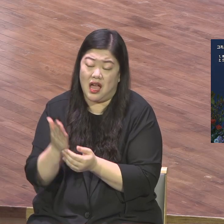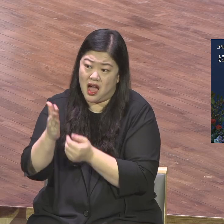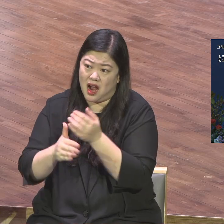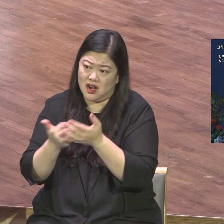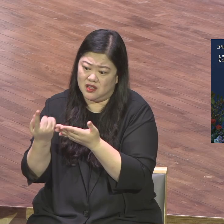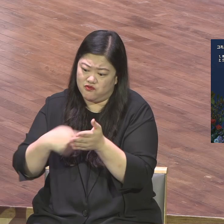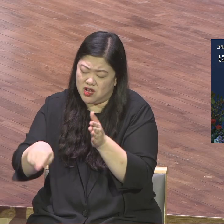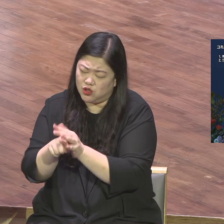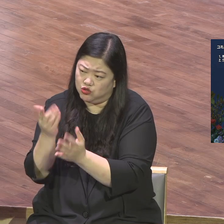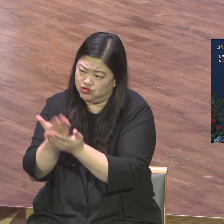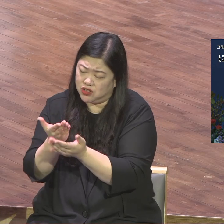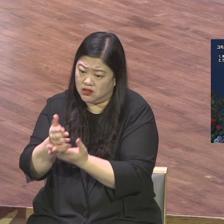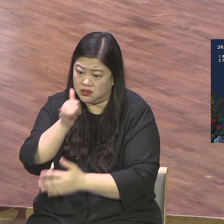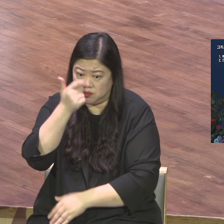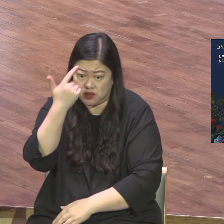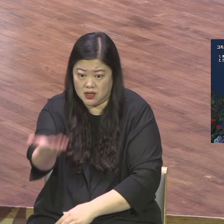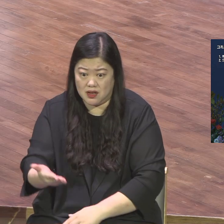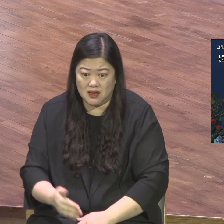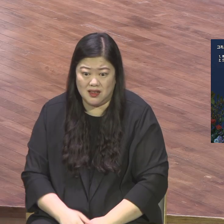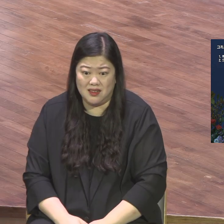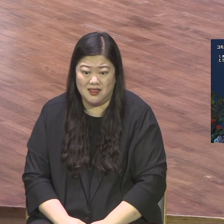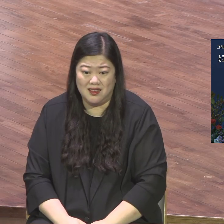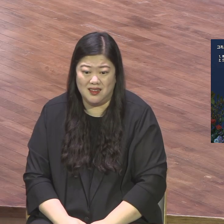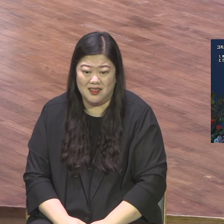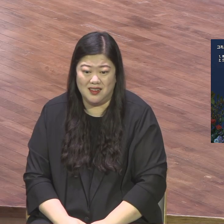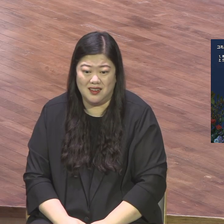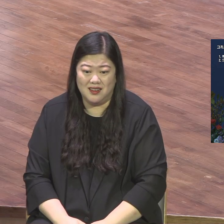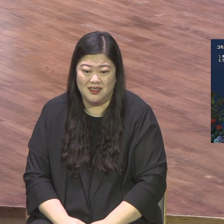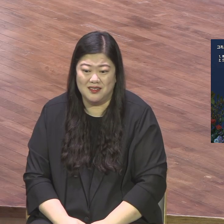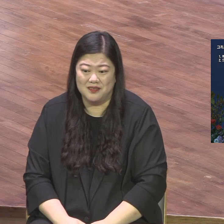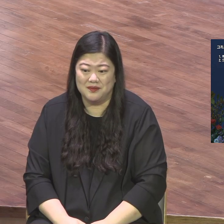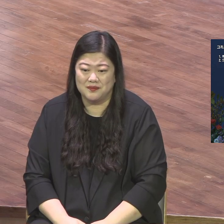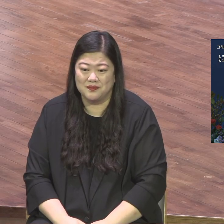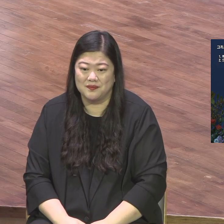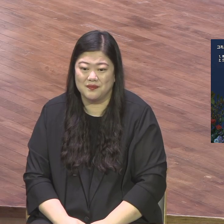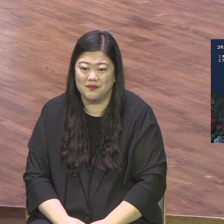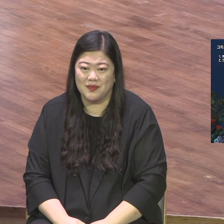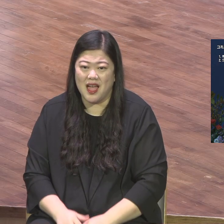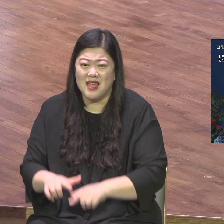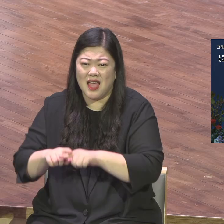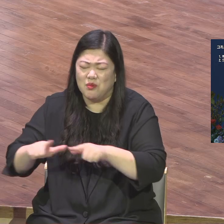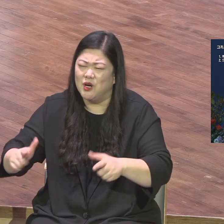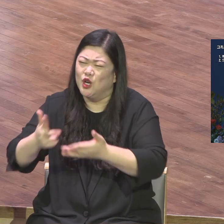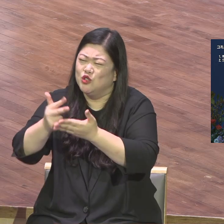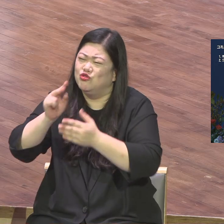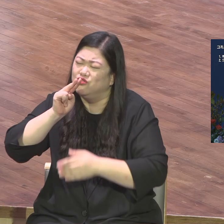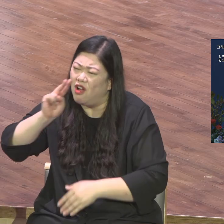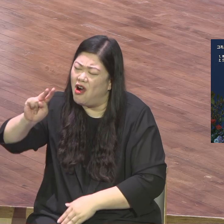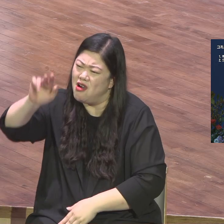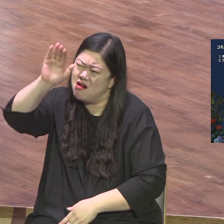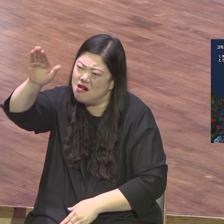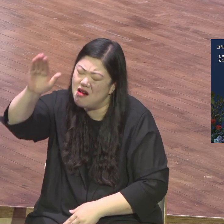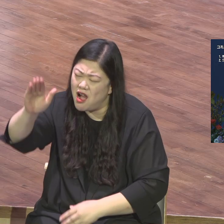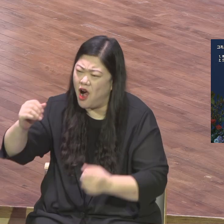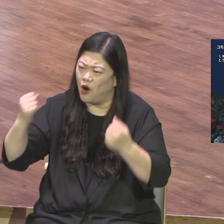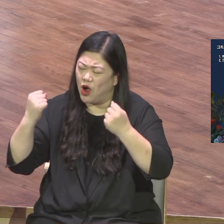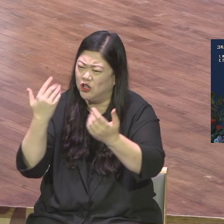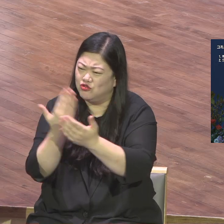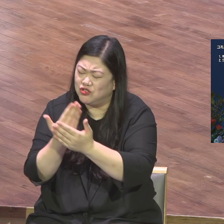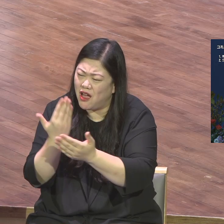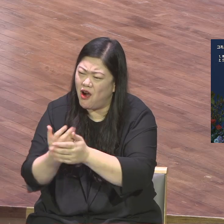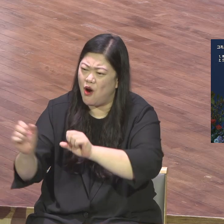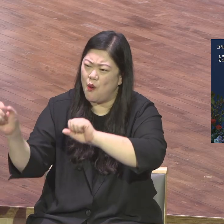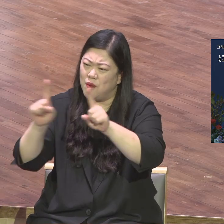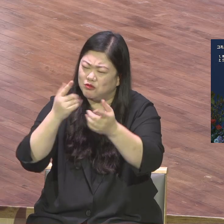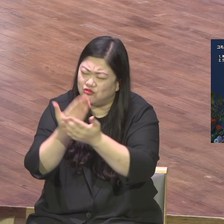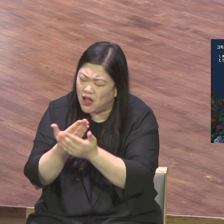기도예요. 나를 위해서 구하지도 마라 그런 거. 예수님 직접 말씀하셨다니까. 그건 대부분 다 취여 막 전부 다 그냥 전부